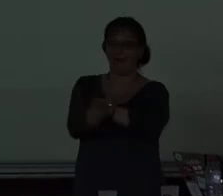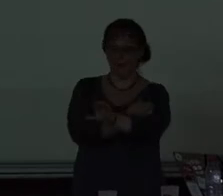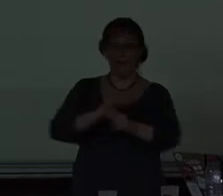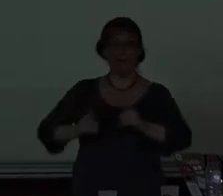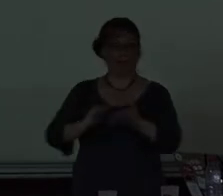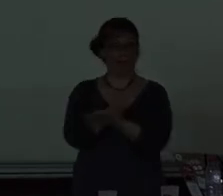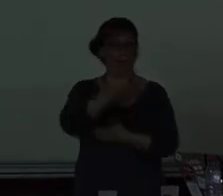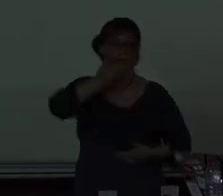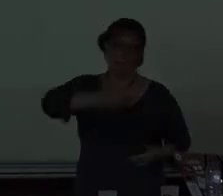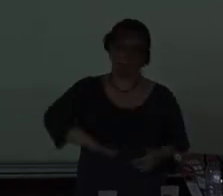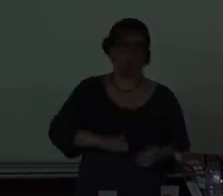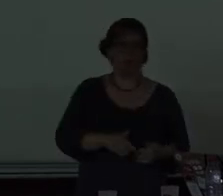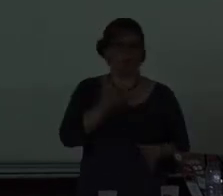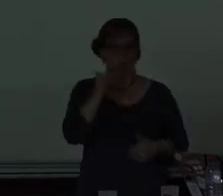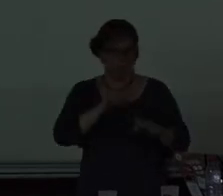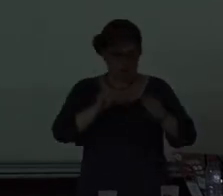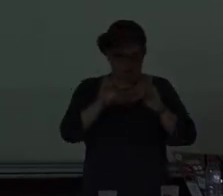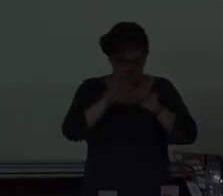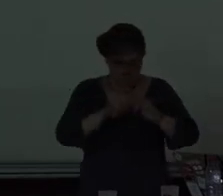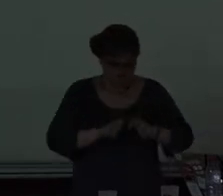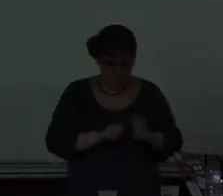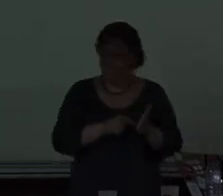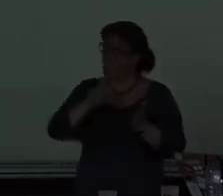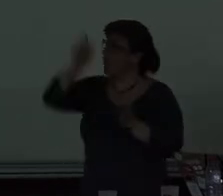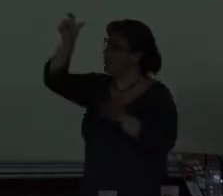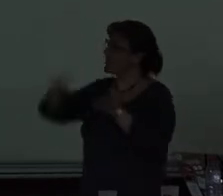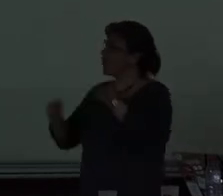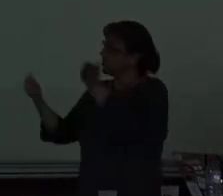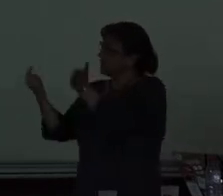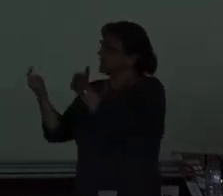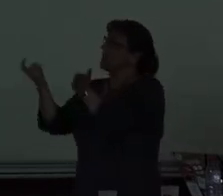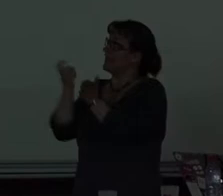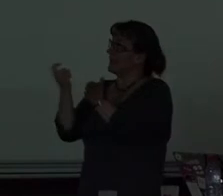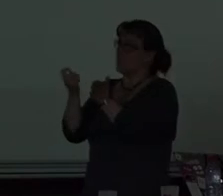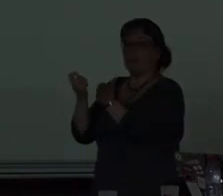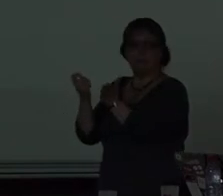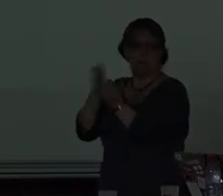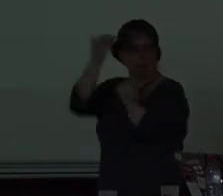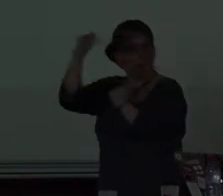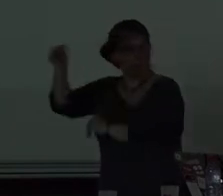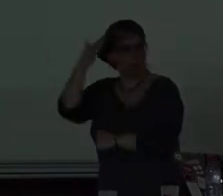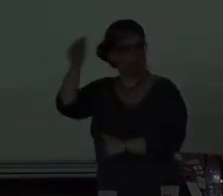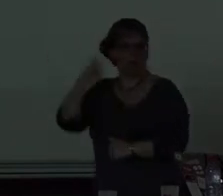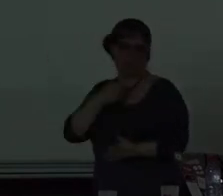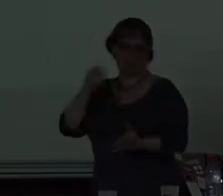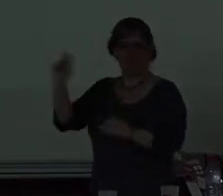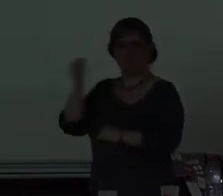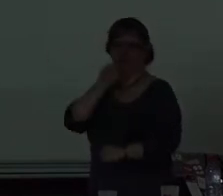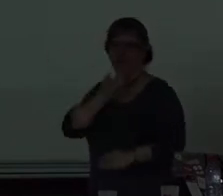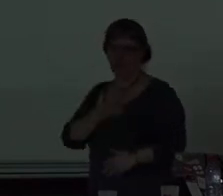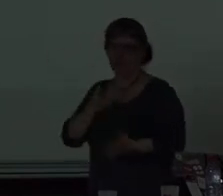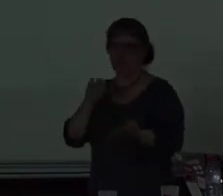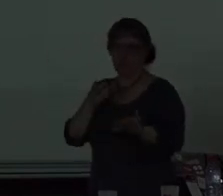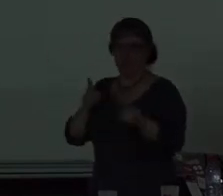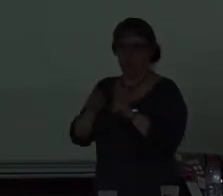avez fait par quelqu'un d'autre, vous aurez des retours. Vous aurez déjà des questions éventuelles. Et puis après, c'est en restant humble par rapport à ce que vous